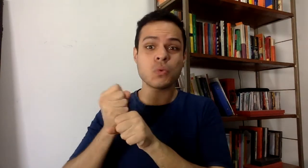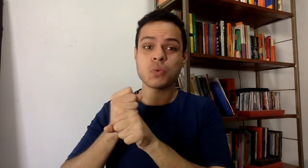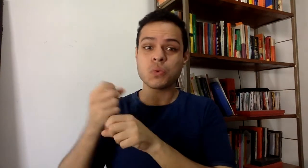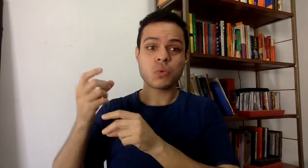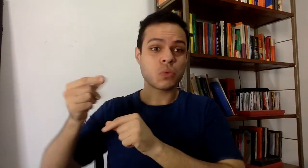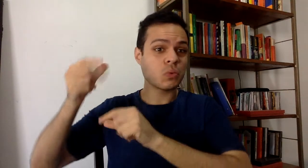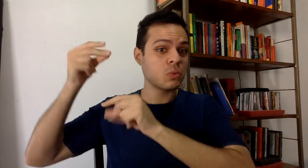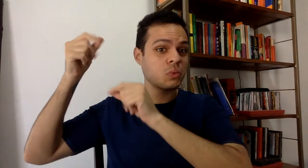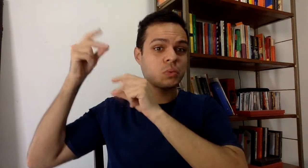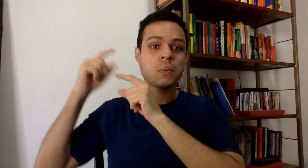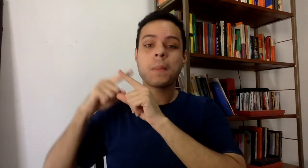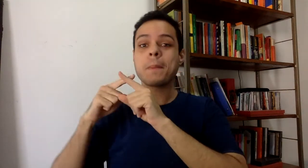muitos anos mesmo.